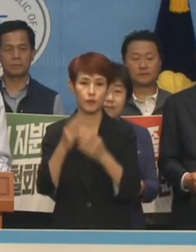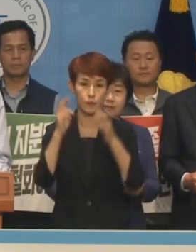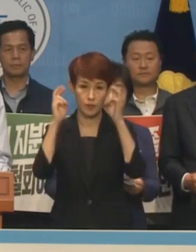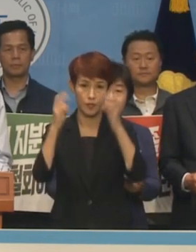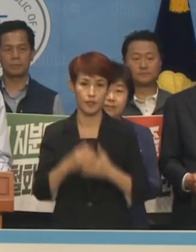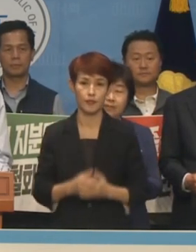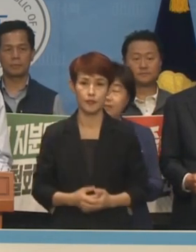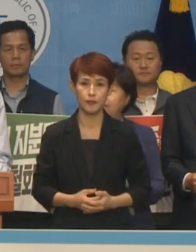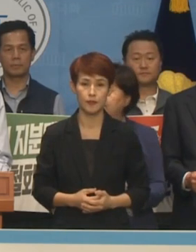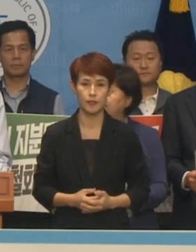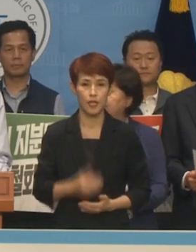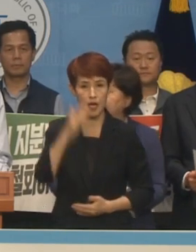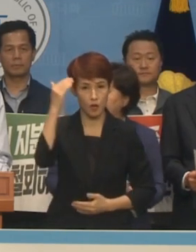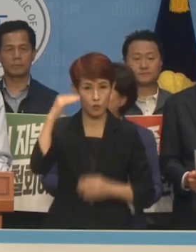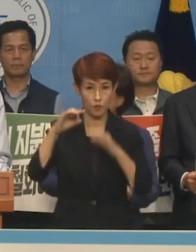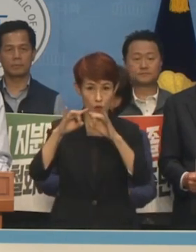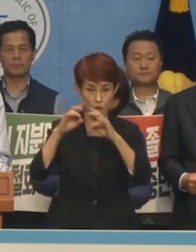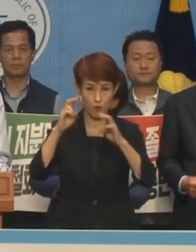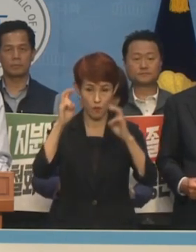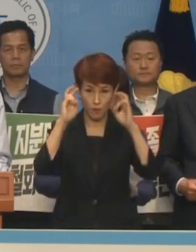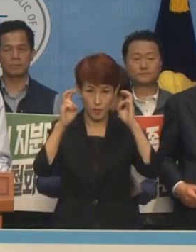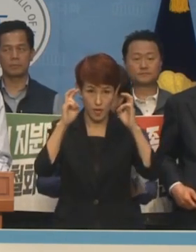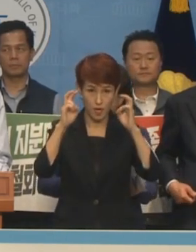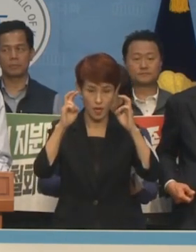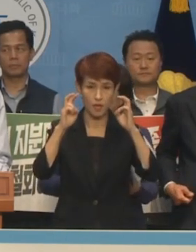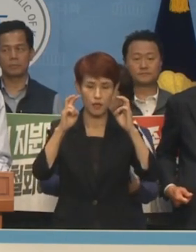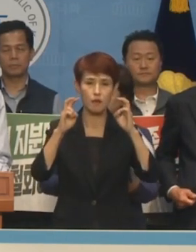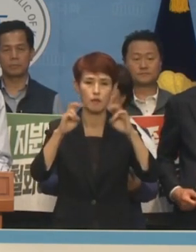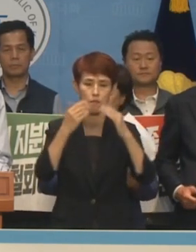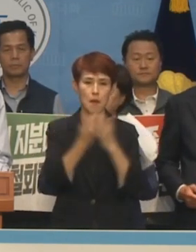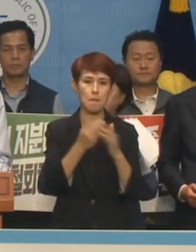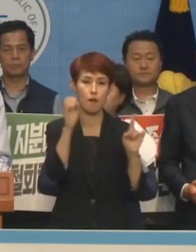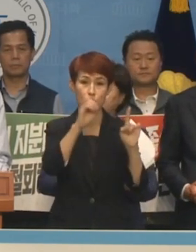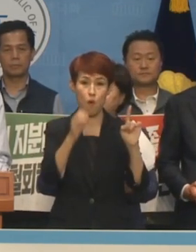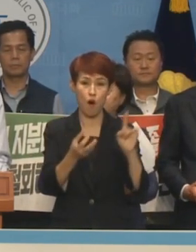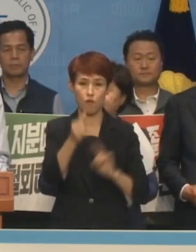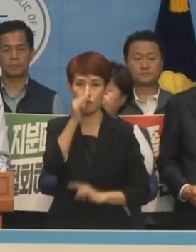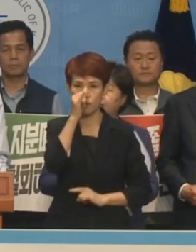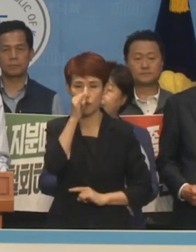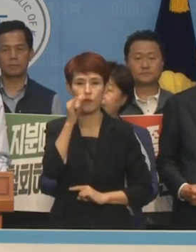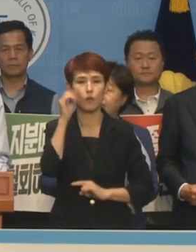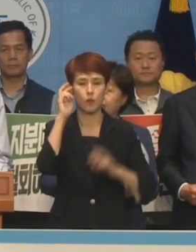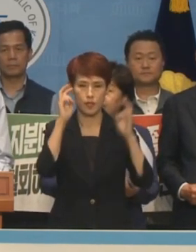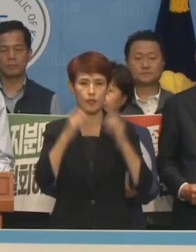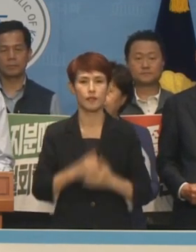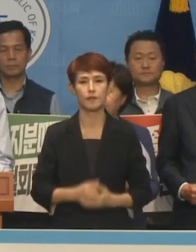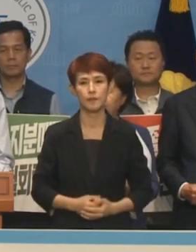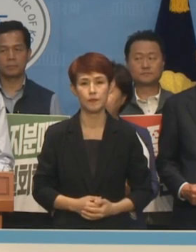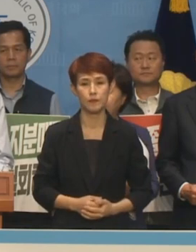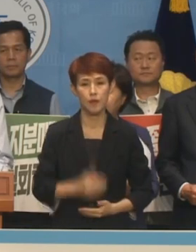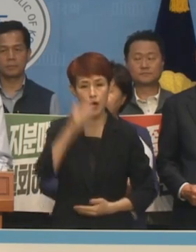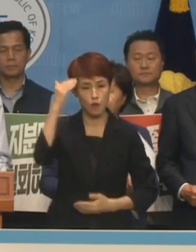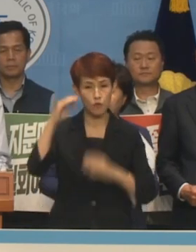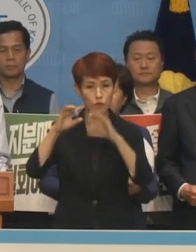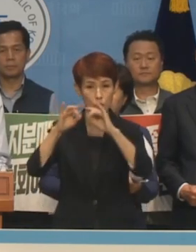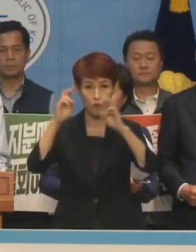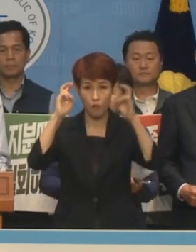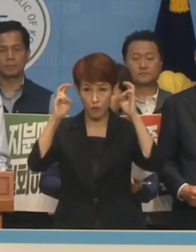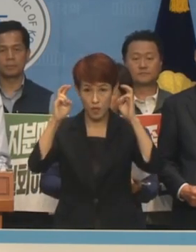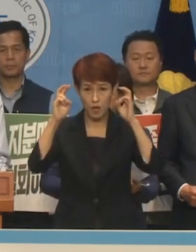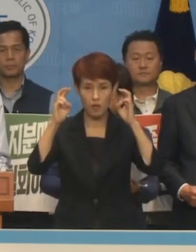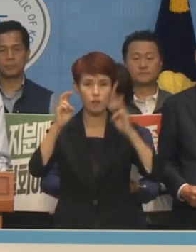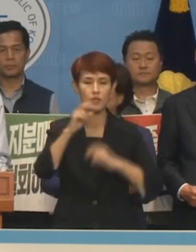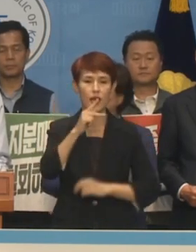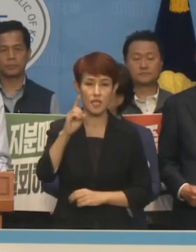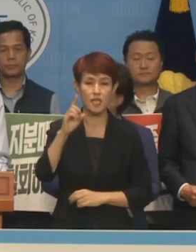기업입니다. 현재는 한국전력공사가 지분의 100%를 소유하고 있는 한전의 자회사입니다. 그런데 한국전력공사는 한전